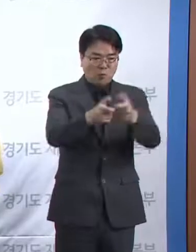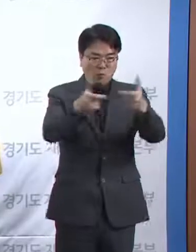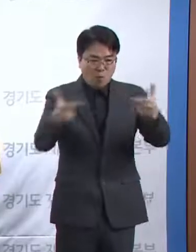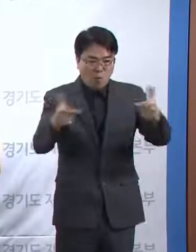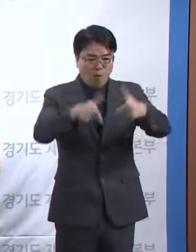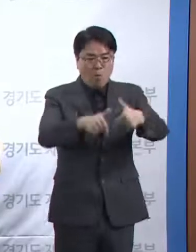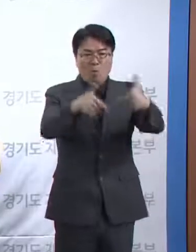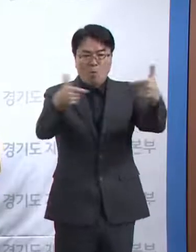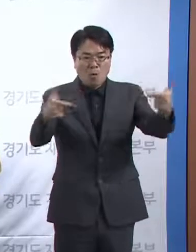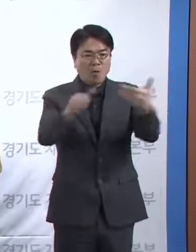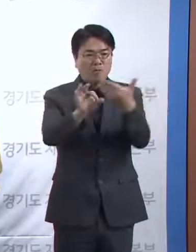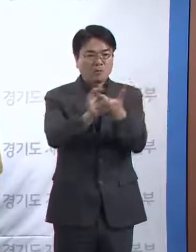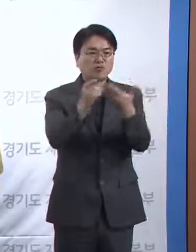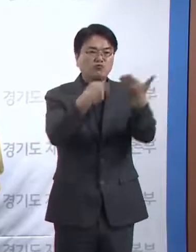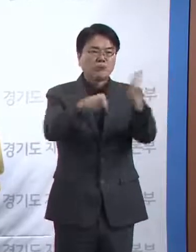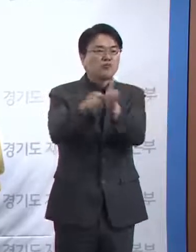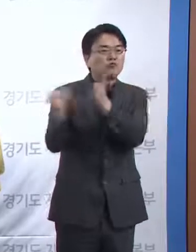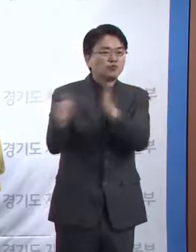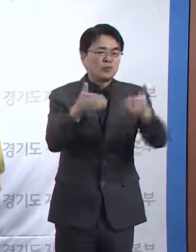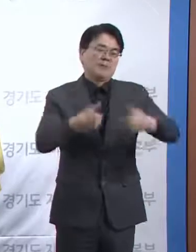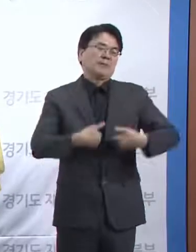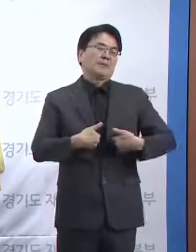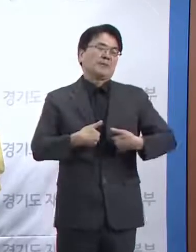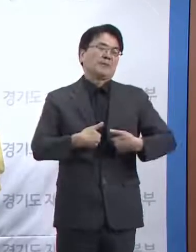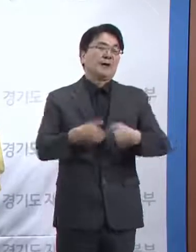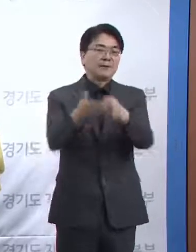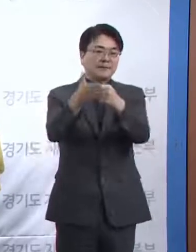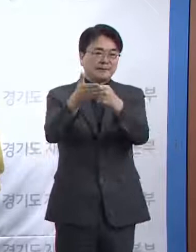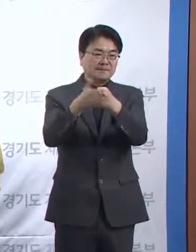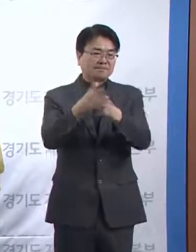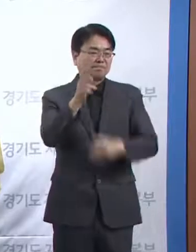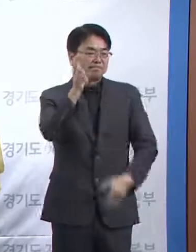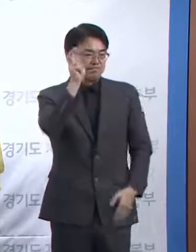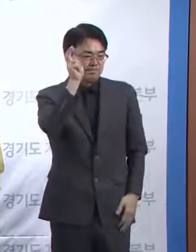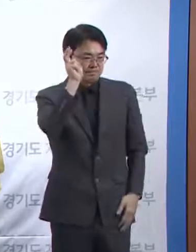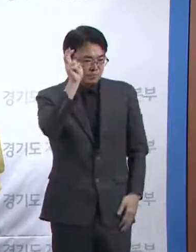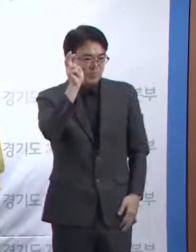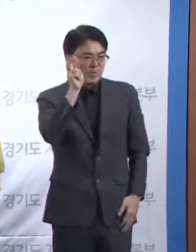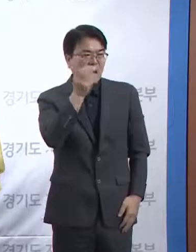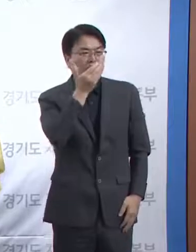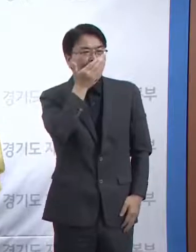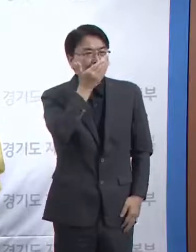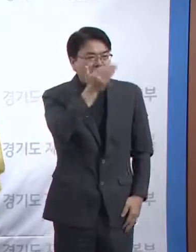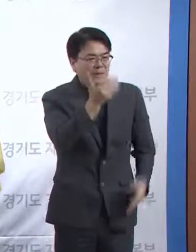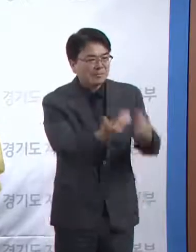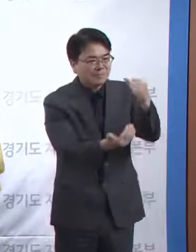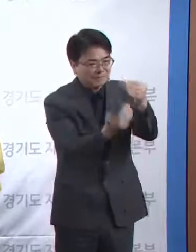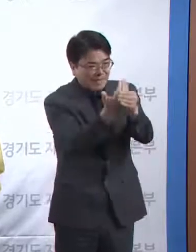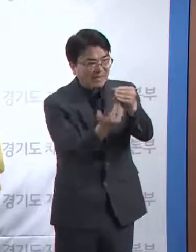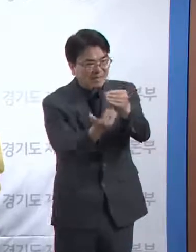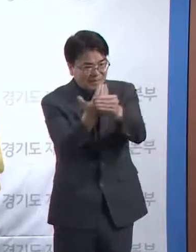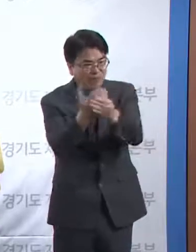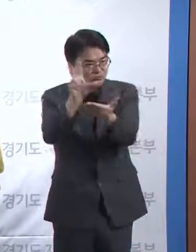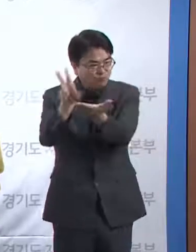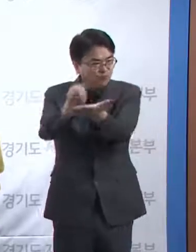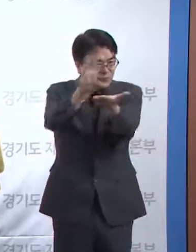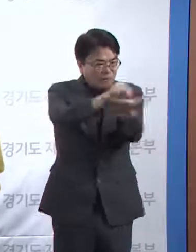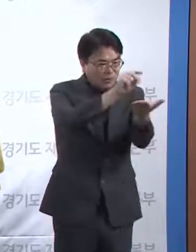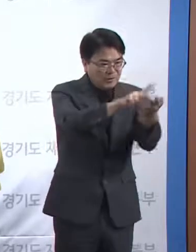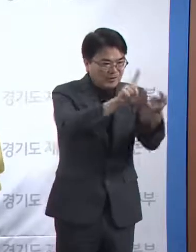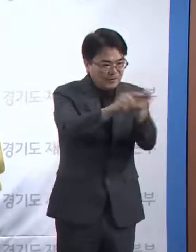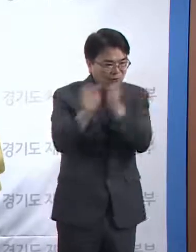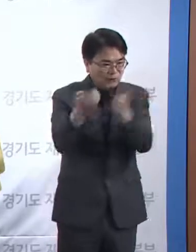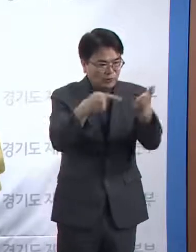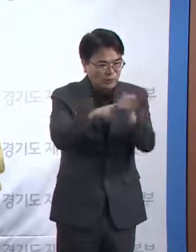없습니다. 그렇기 때문에 어떤 가정치도 다 구상하고 있는 거고요. 그 일면에는